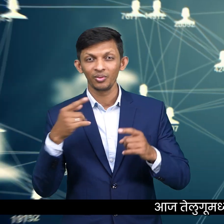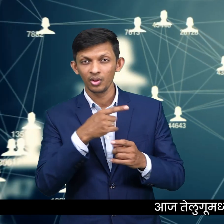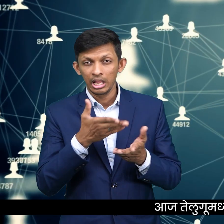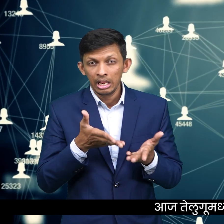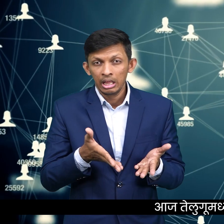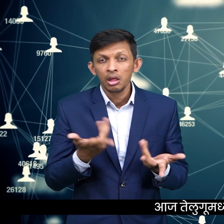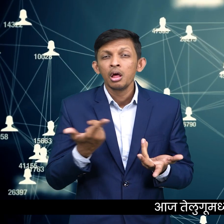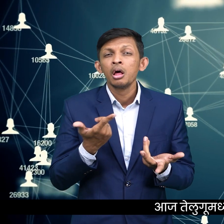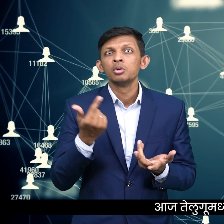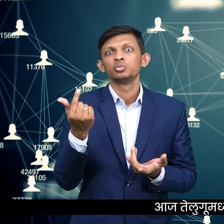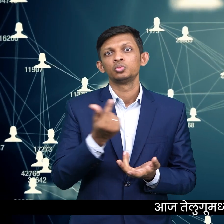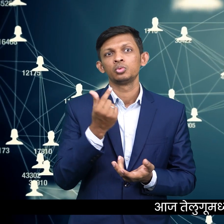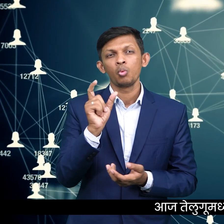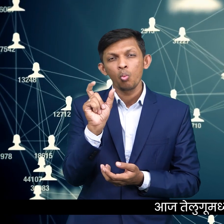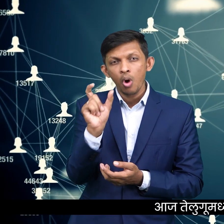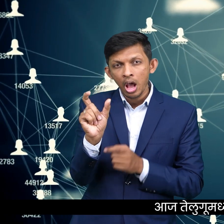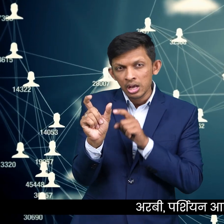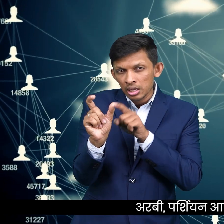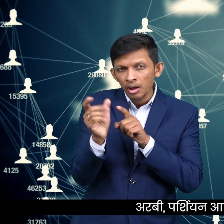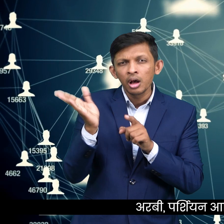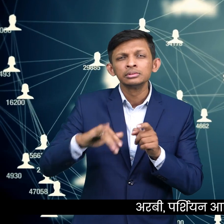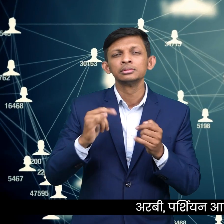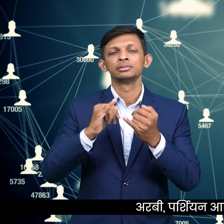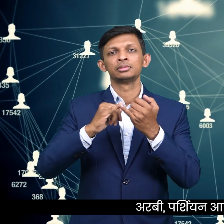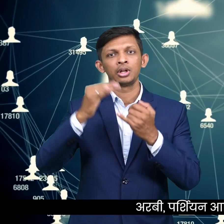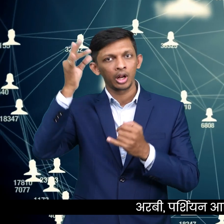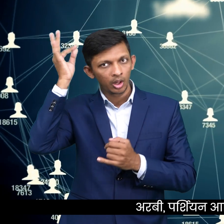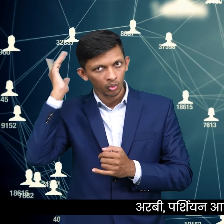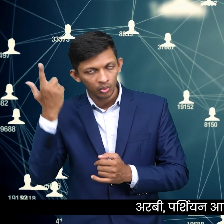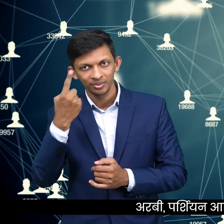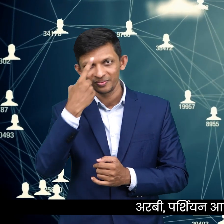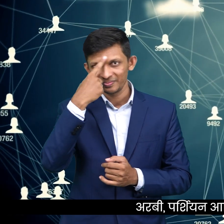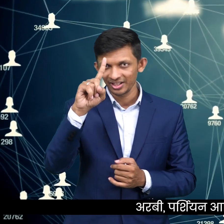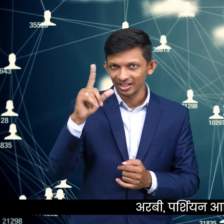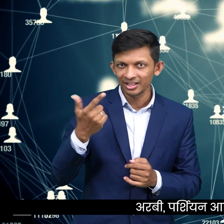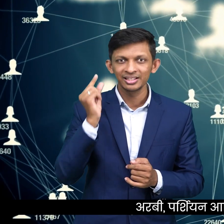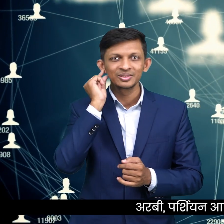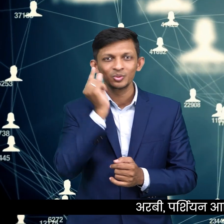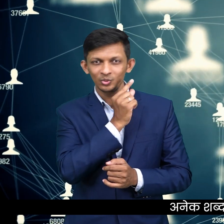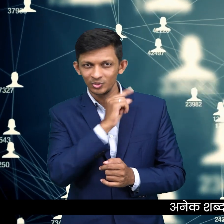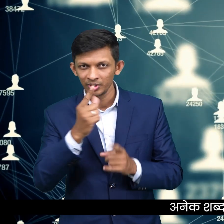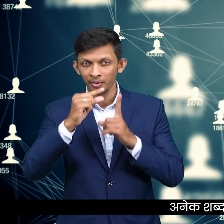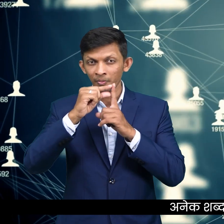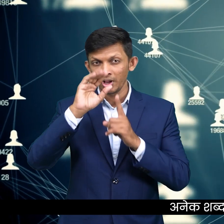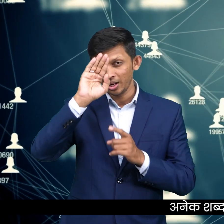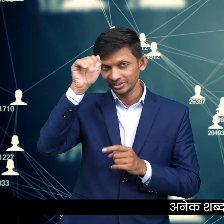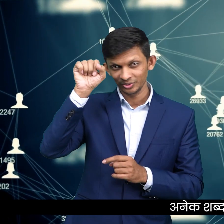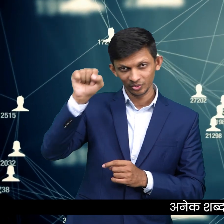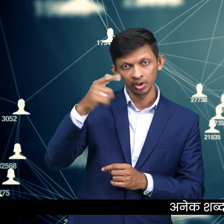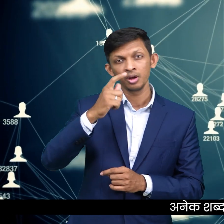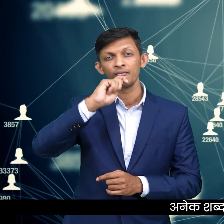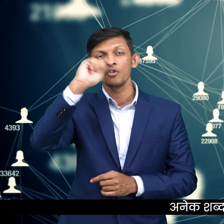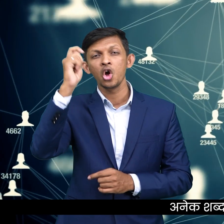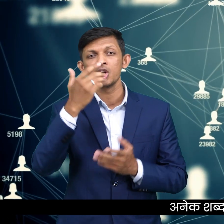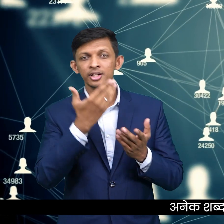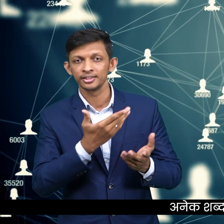आज तेलुगूमध्येही संस्कृत, मराठी, अरबी, पर्शियन आणि इंग्रजीमधून घेतलेले अनेक शब्द वापरले